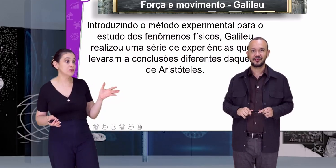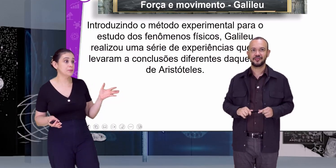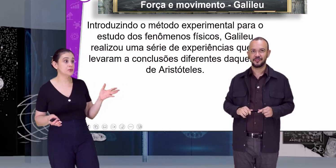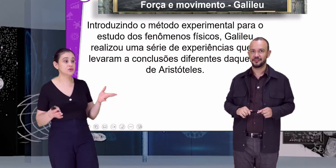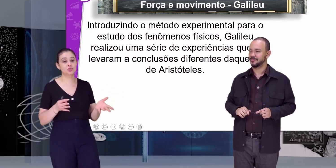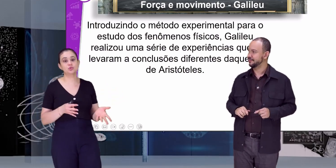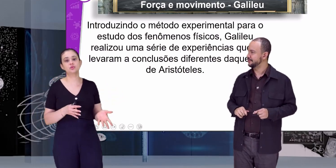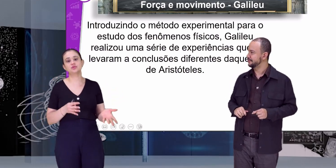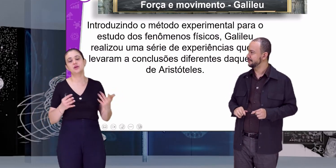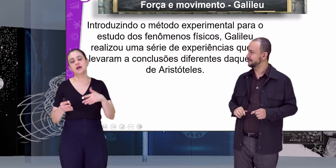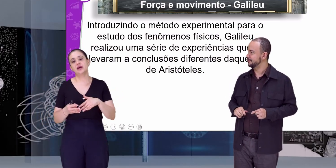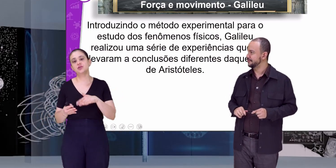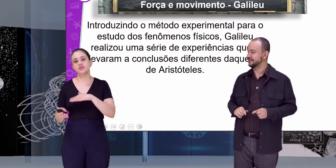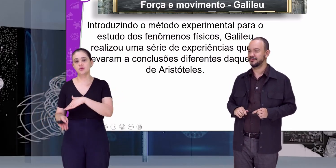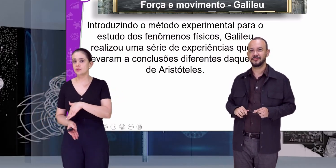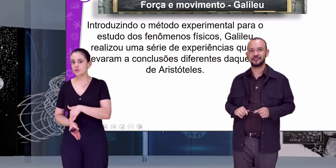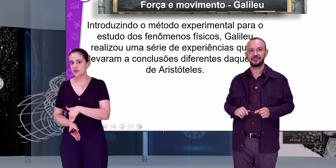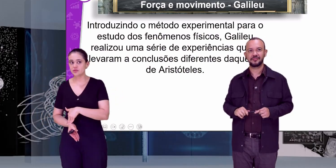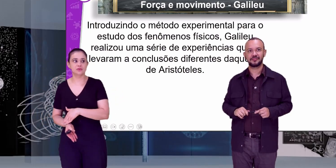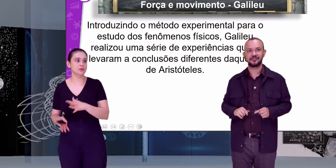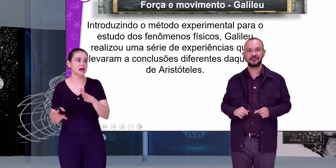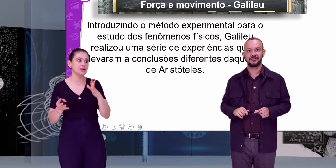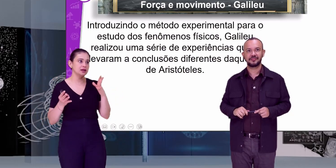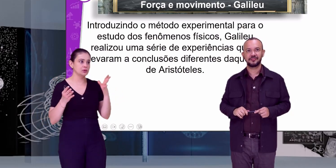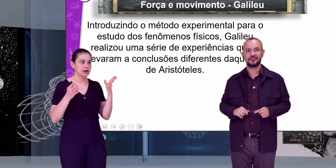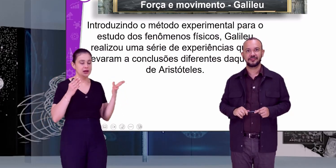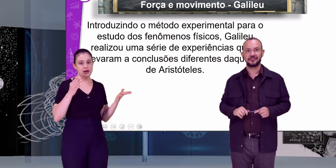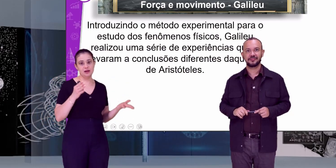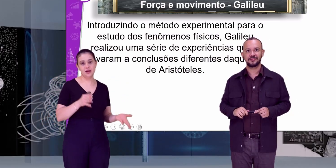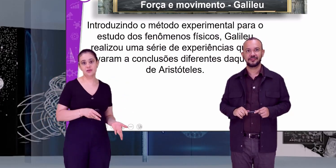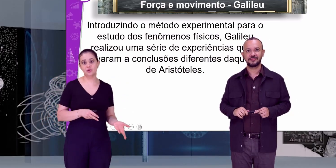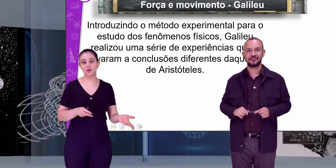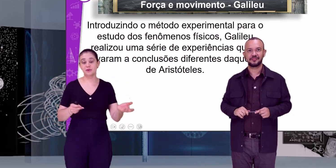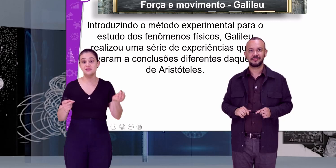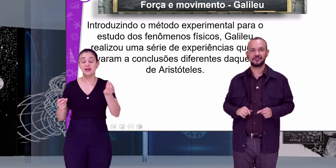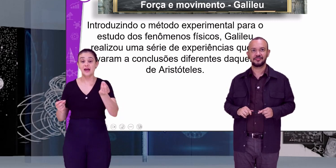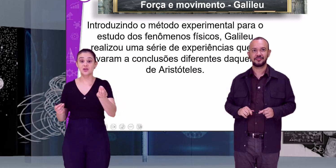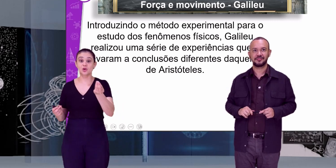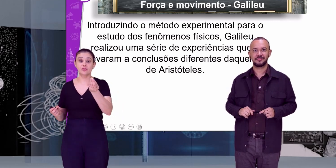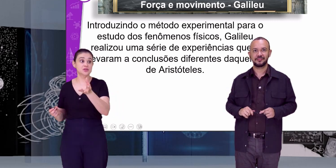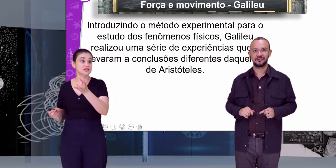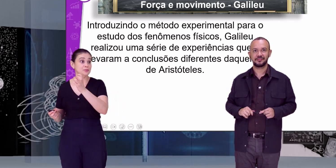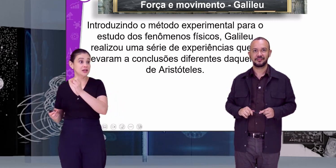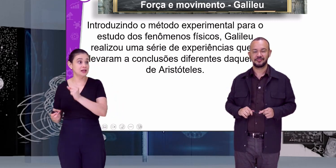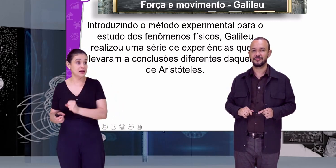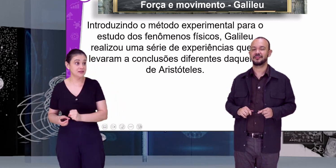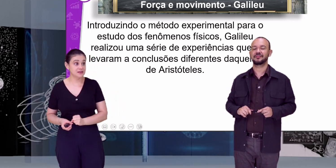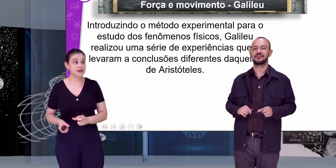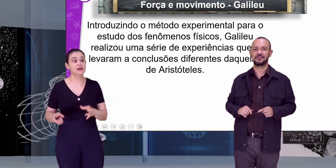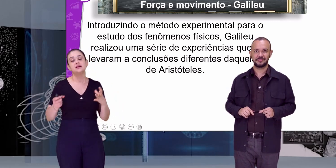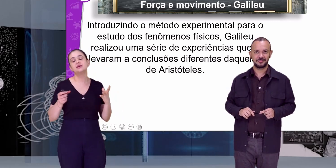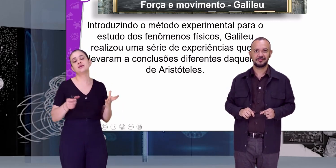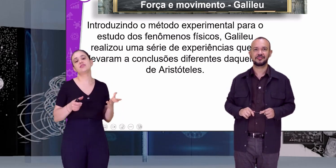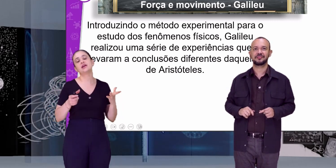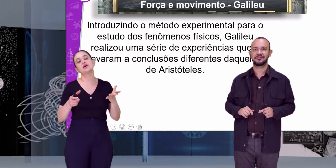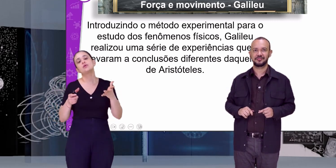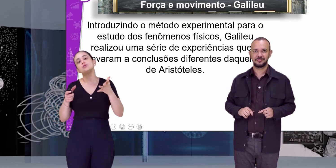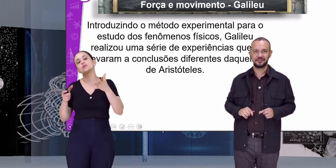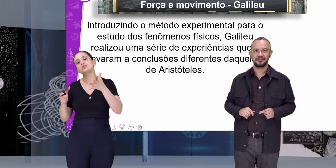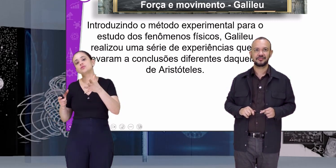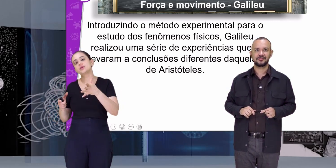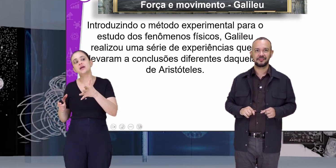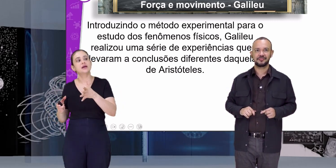né, Maico, para os estudos de fenômenos físicos. Então, Galileu, ele realizou aí uma série, jovens, de experiência que levaram